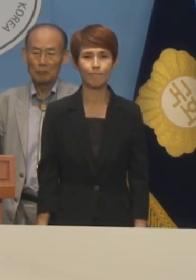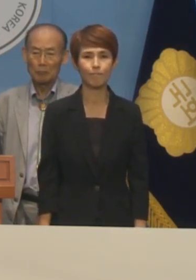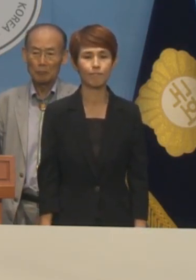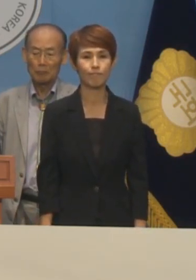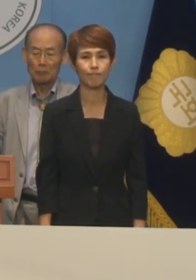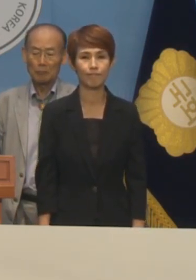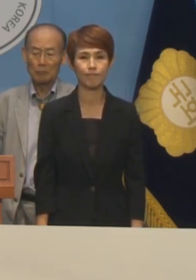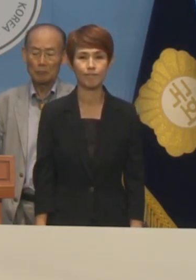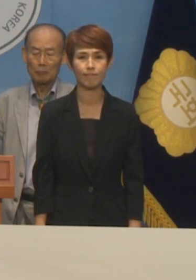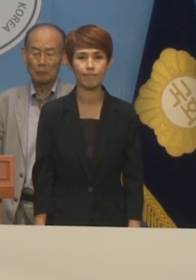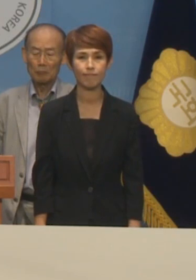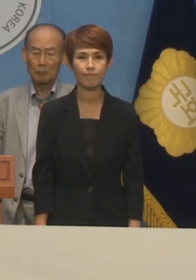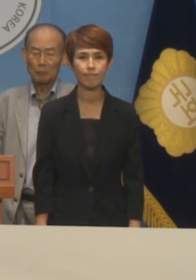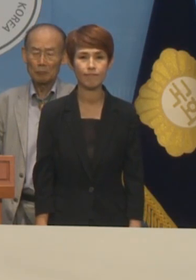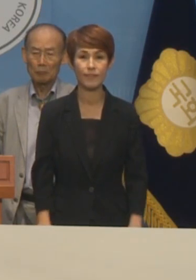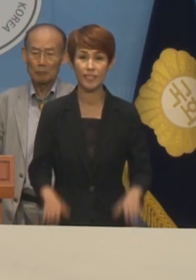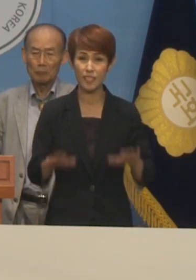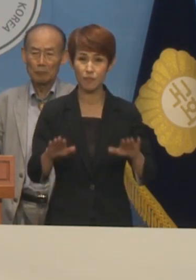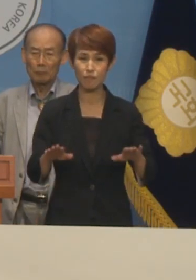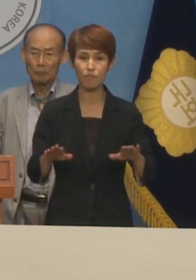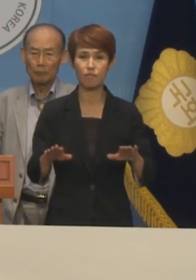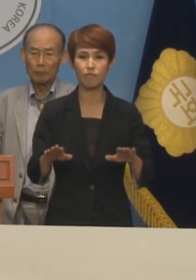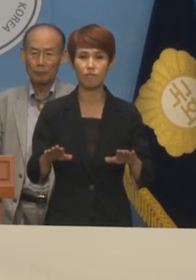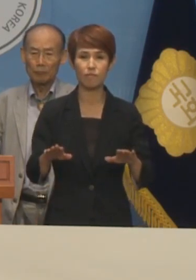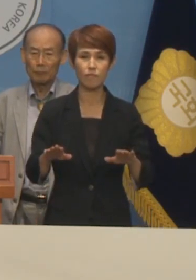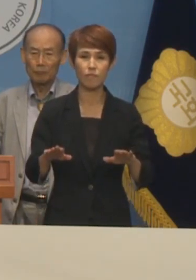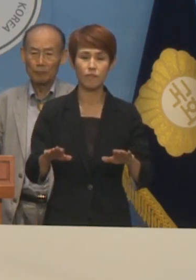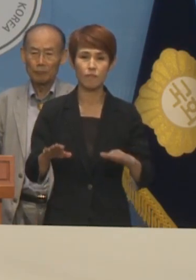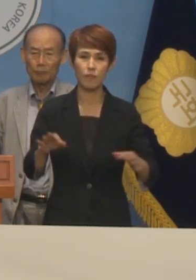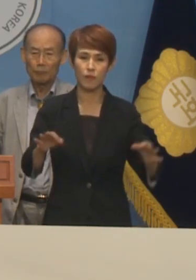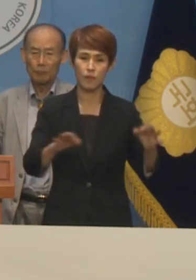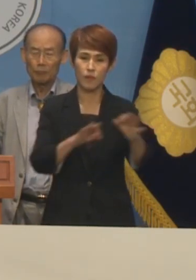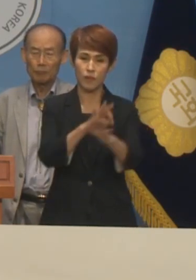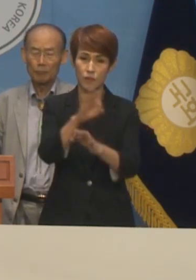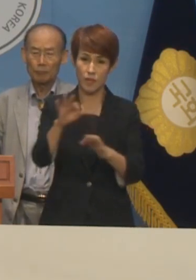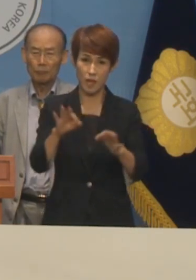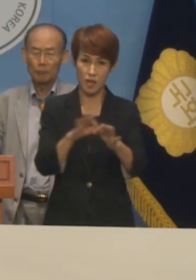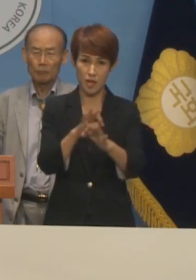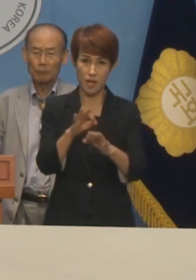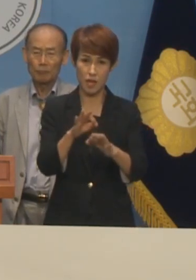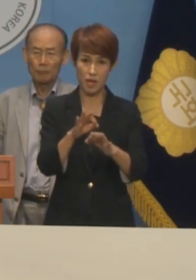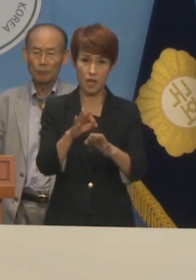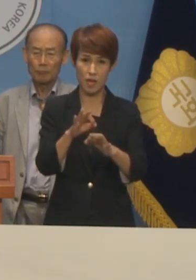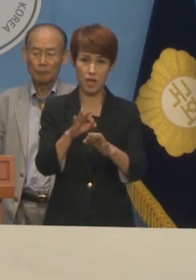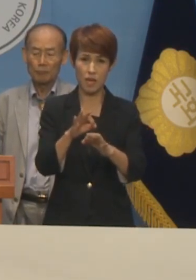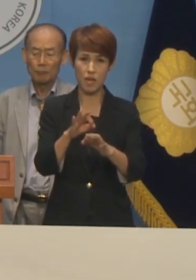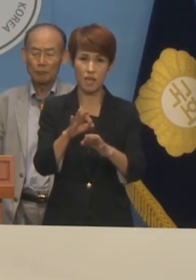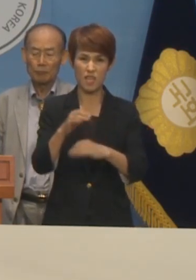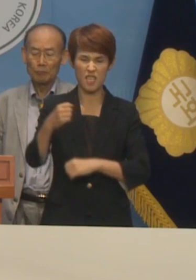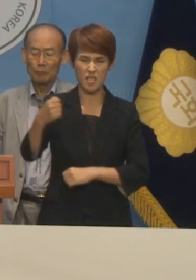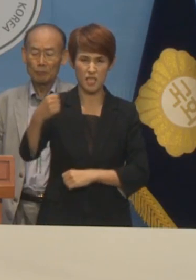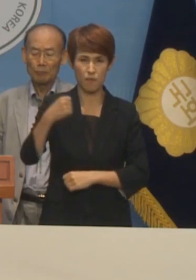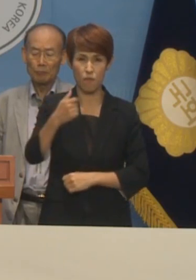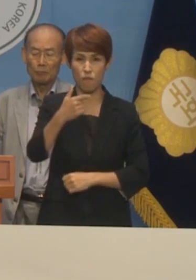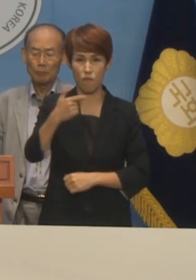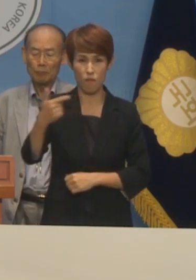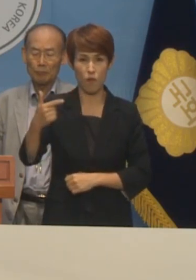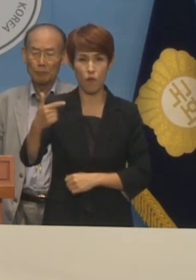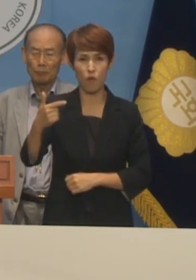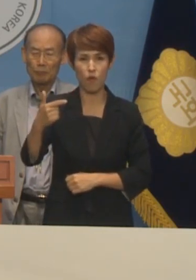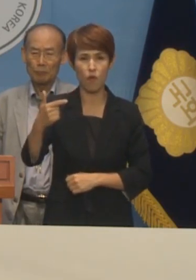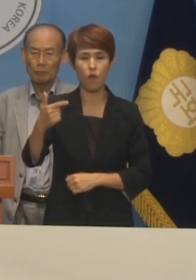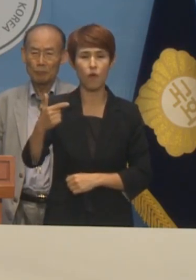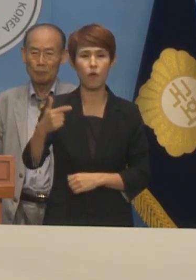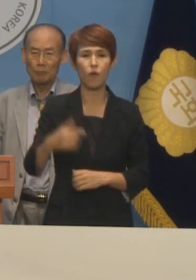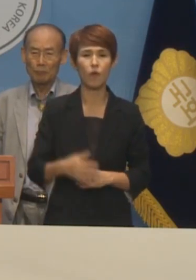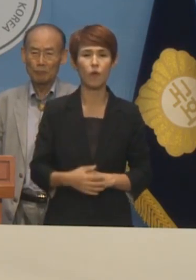지금 현재 외부적 경제 규정력이 훨씬 더 크고 내적으로 외국